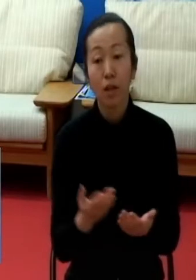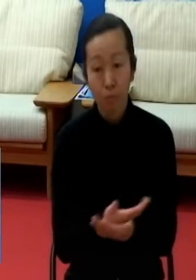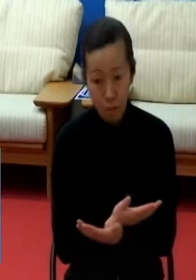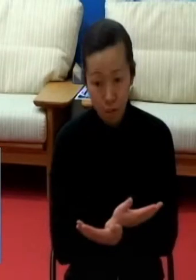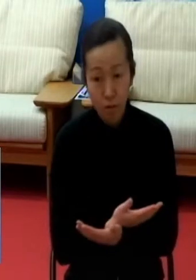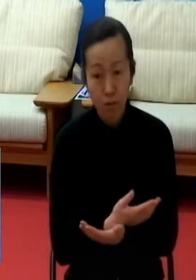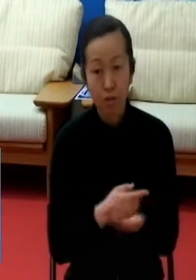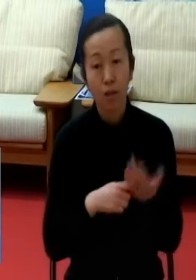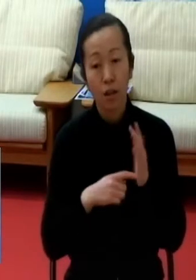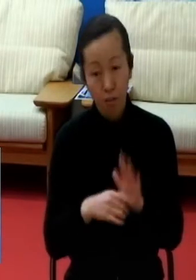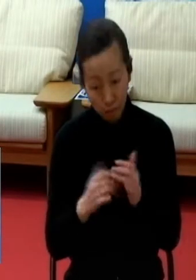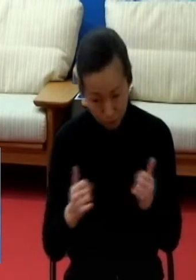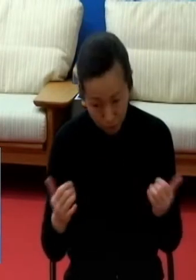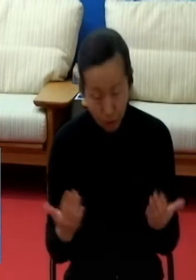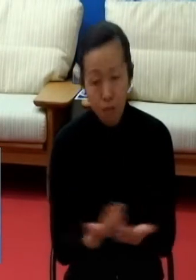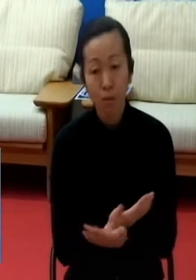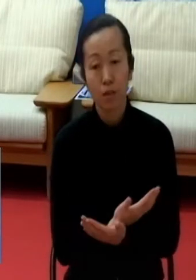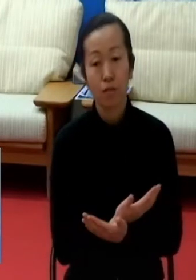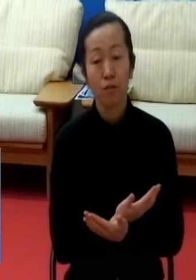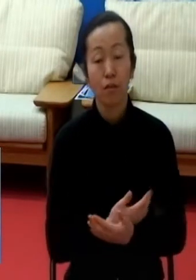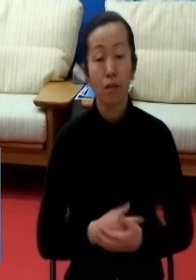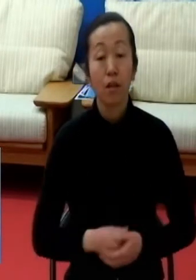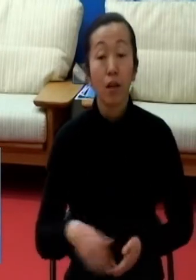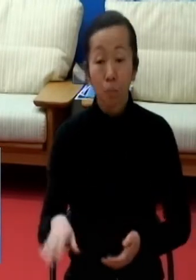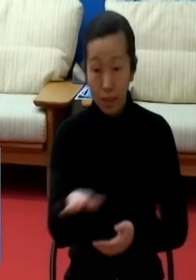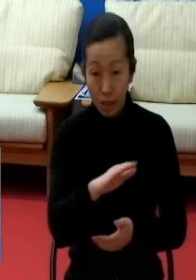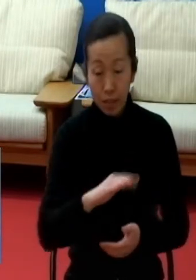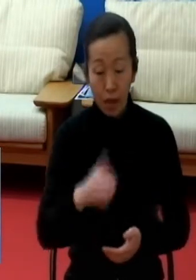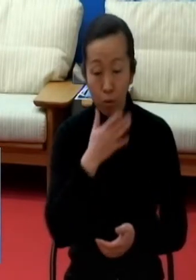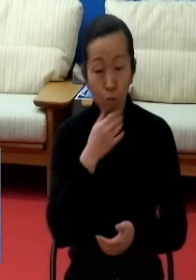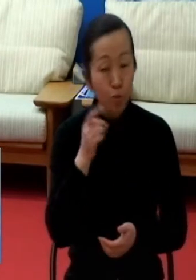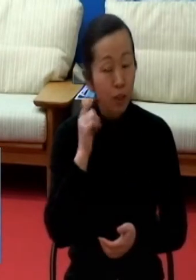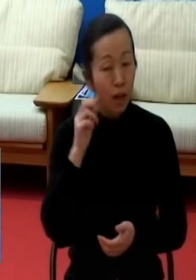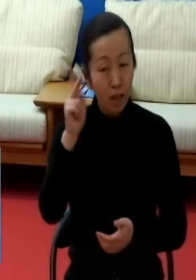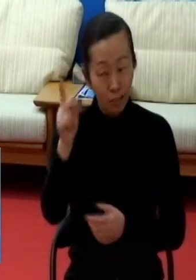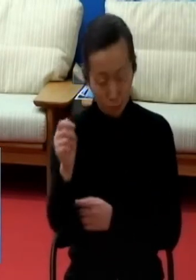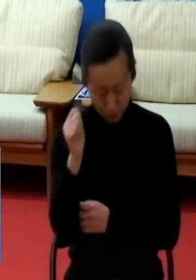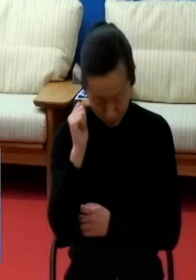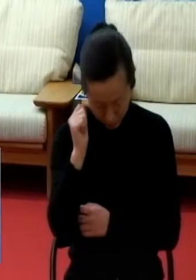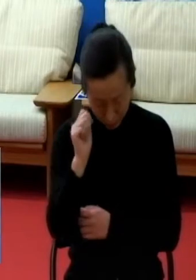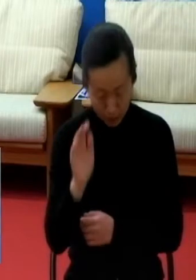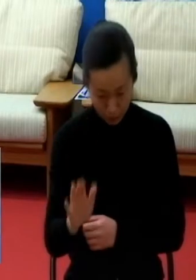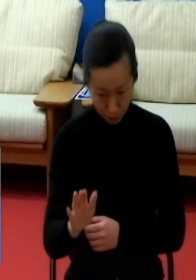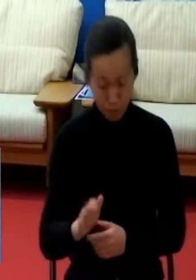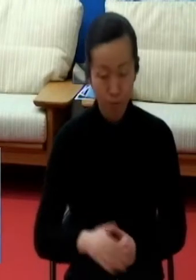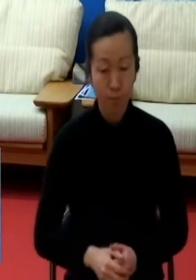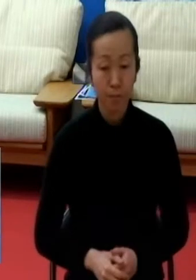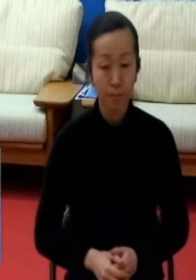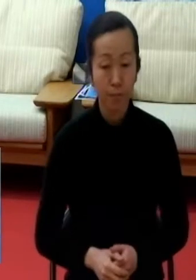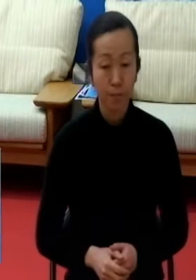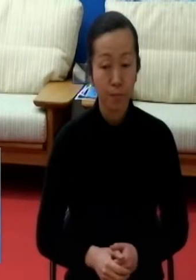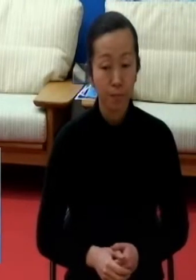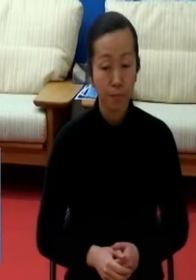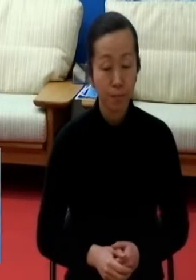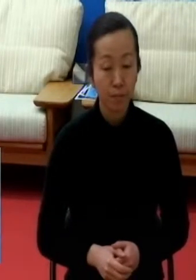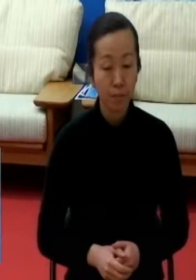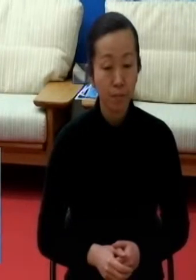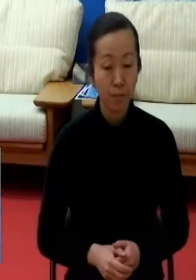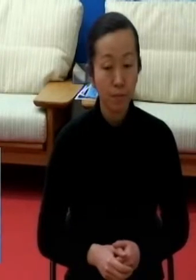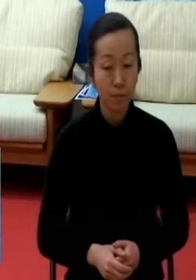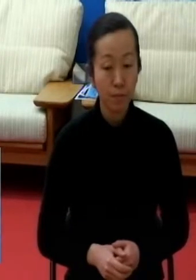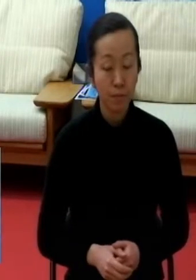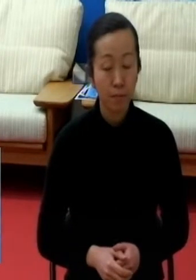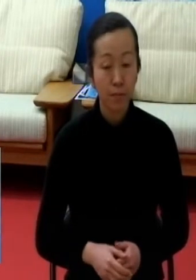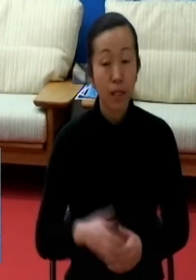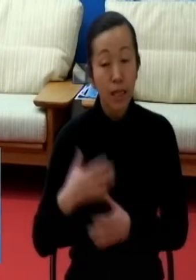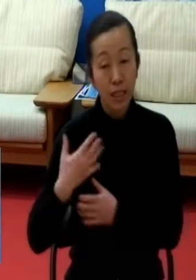여러분, 이 복음은 하나님의 능력입니다. 皆さん、この福音は神の力です。 믿지 않는 자들에게는 아주 우습게